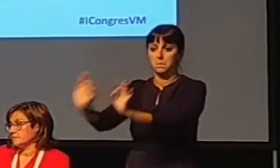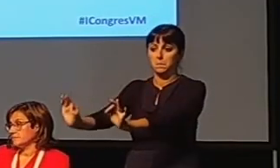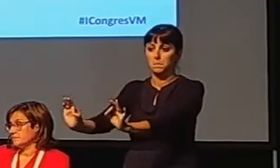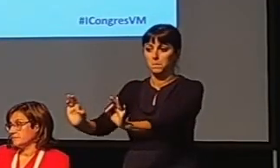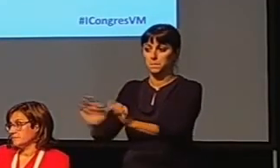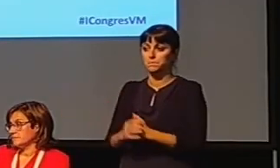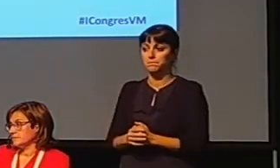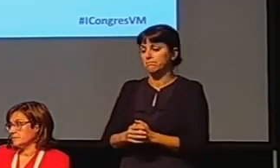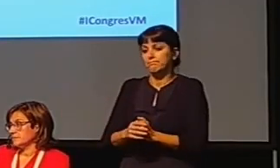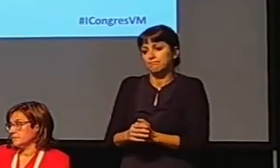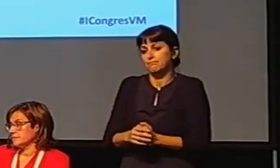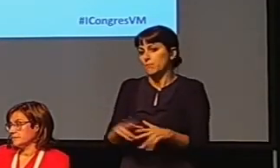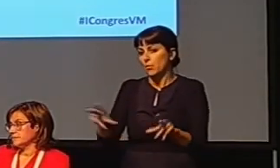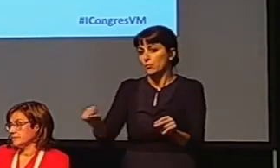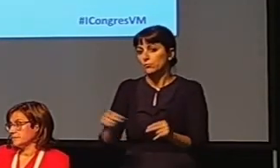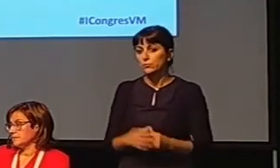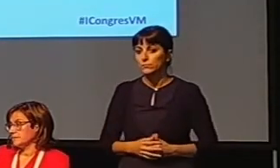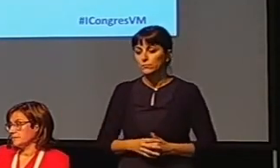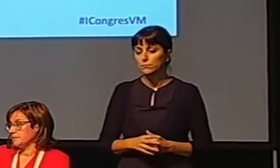Pues no.